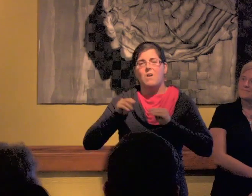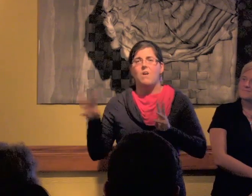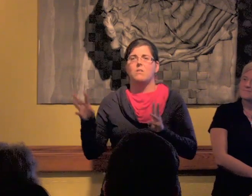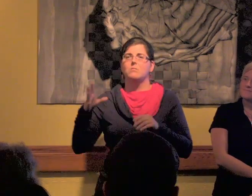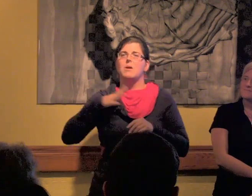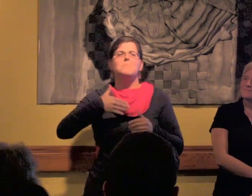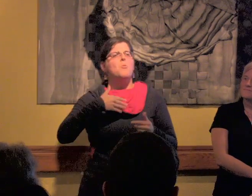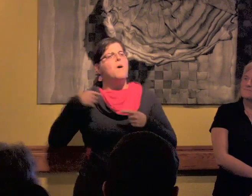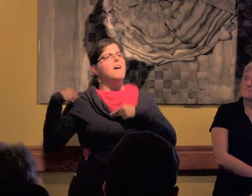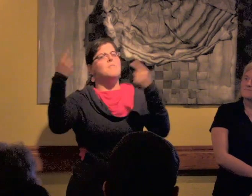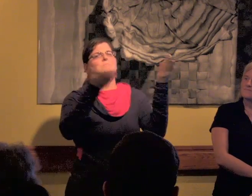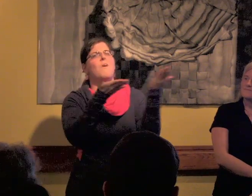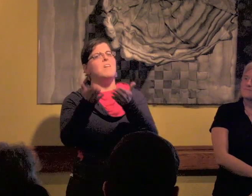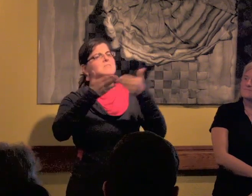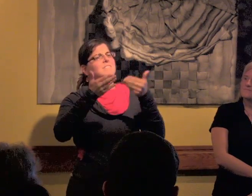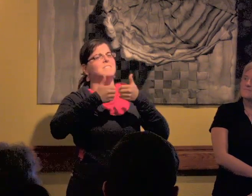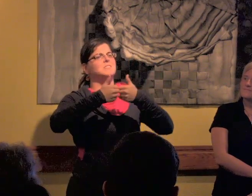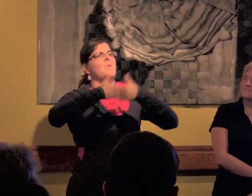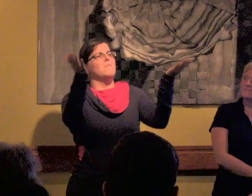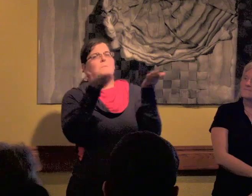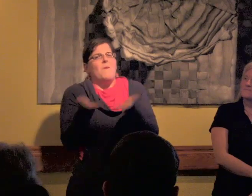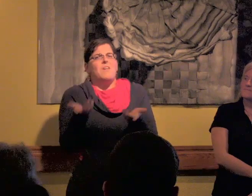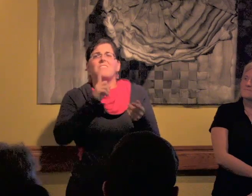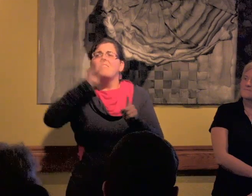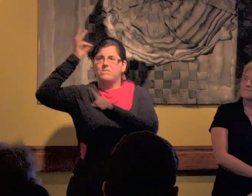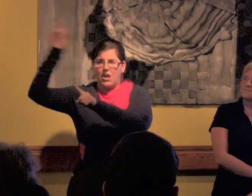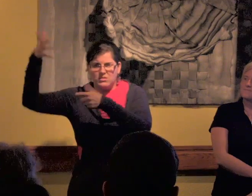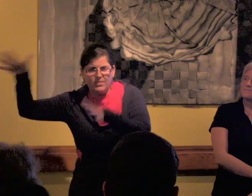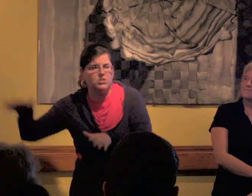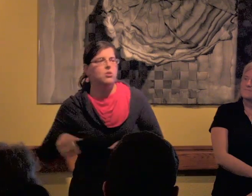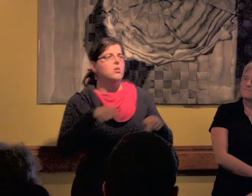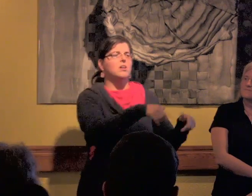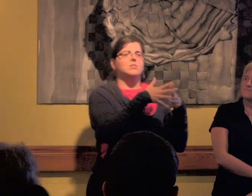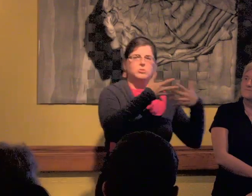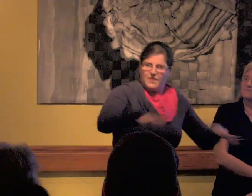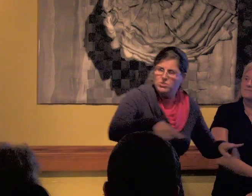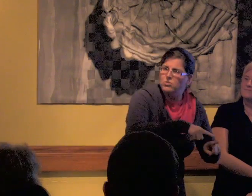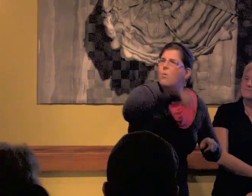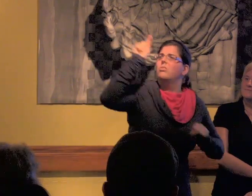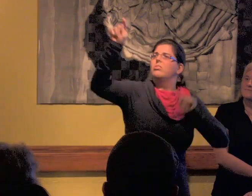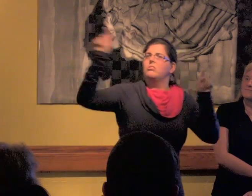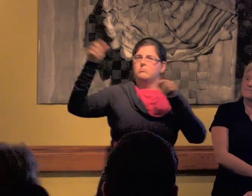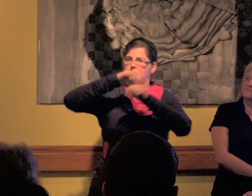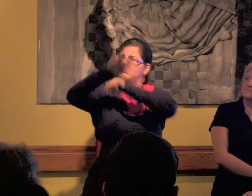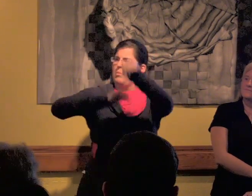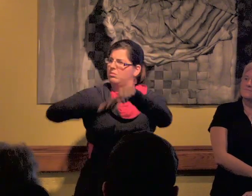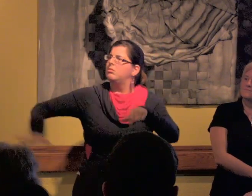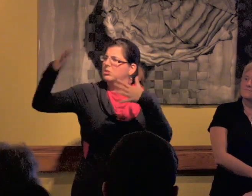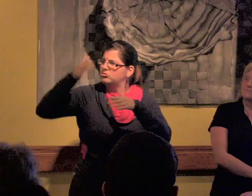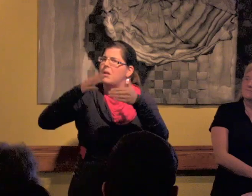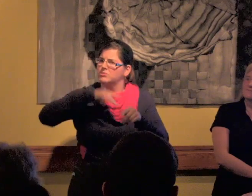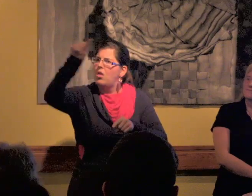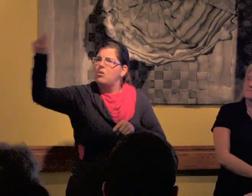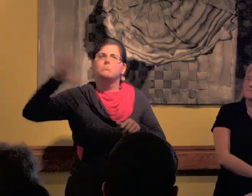ce qu'on nous dit, c'est que ça coûte cher. Ce serait vraiment utile pour les personnes sourdes. Et pourtant, c'est des choses qui ont déjà été faites dans d'autres pays, tels